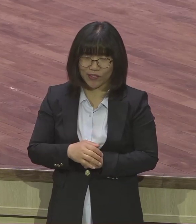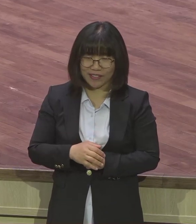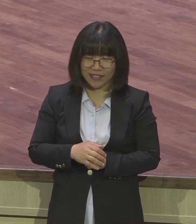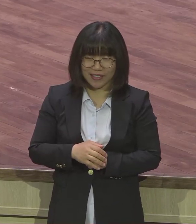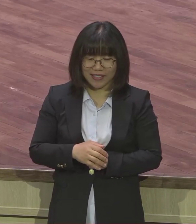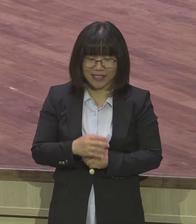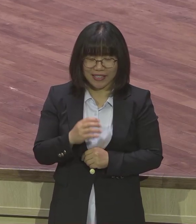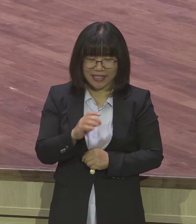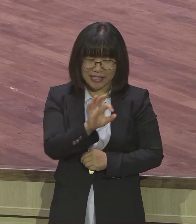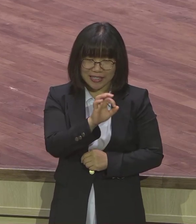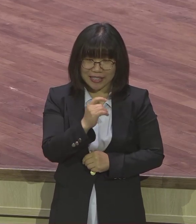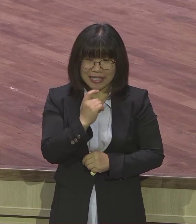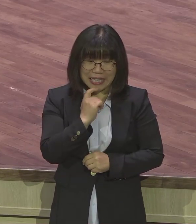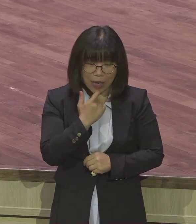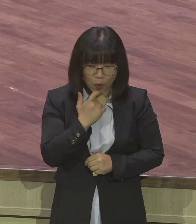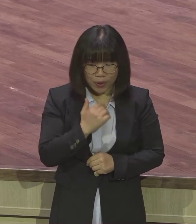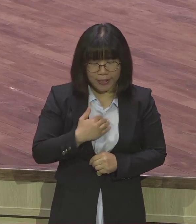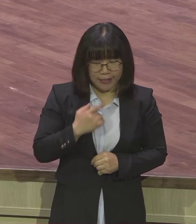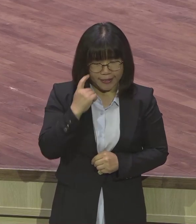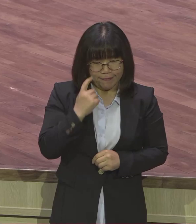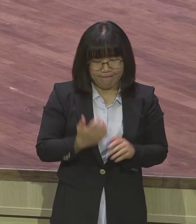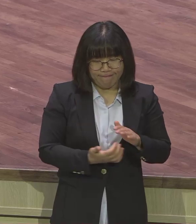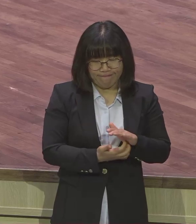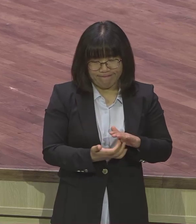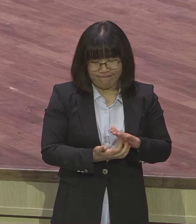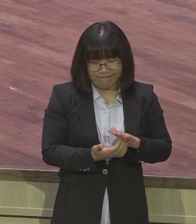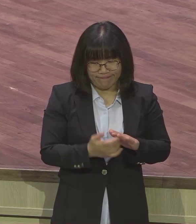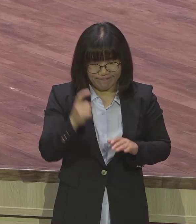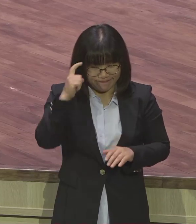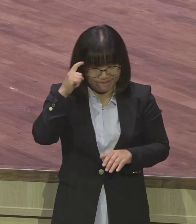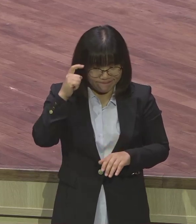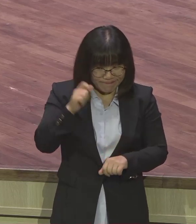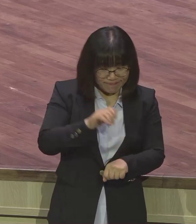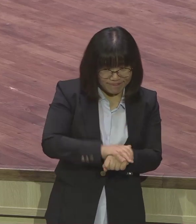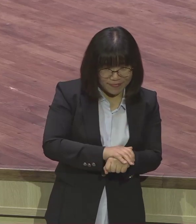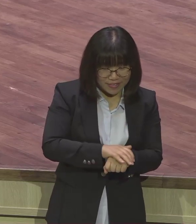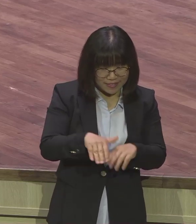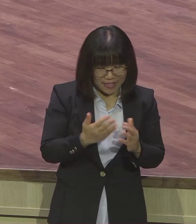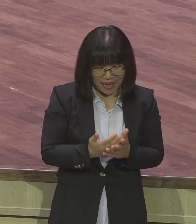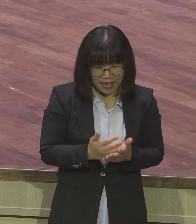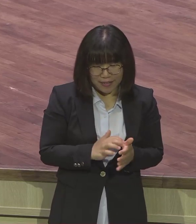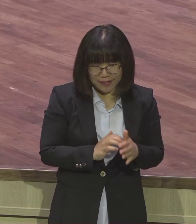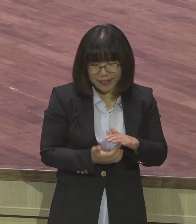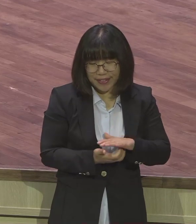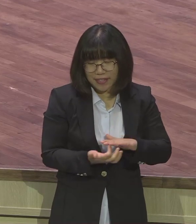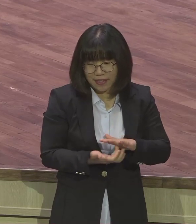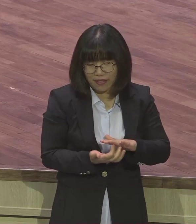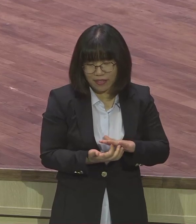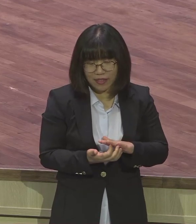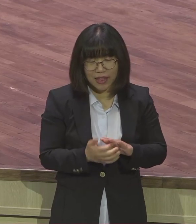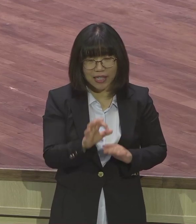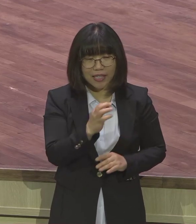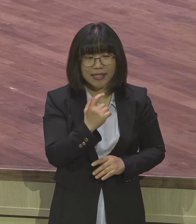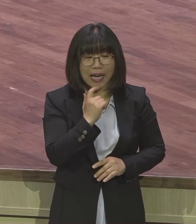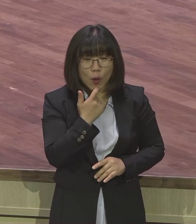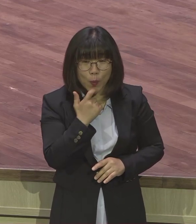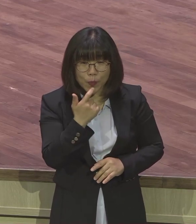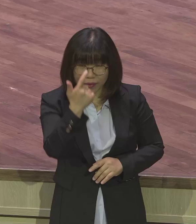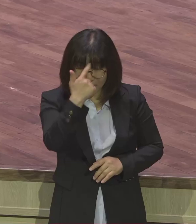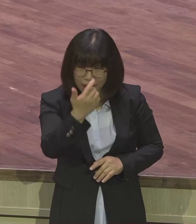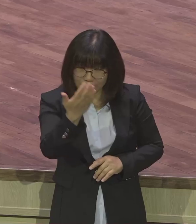야곱은 나름대로 자신이 가지고 있던 지식을 동원합니다. 야곱이 사용했던 방법은요, 당시 가나안